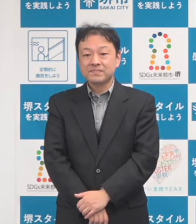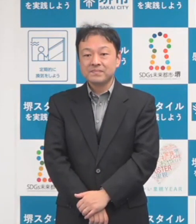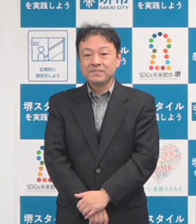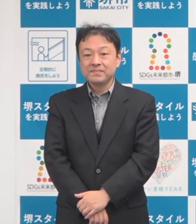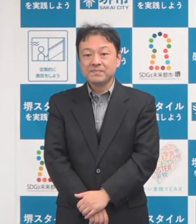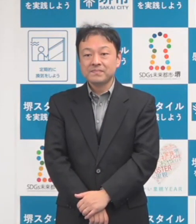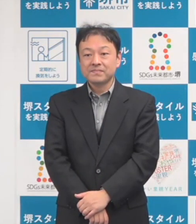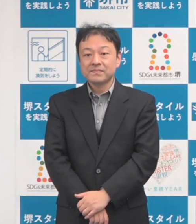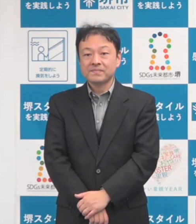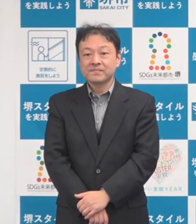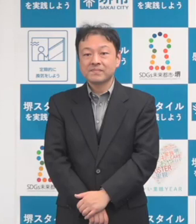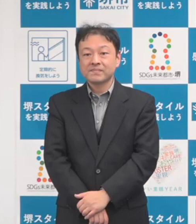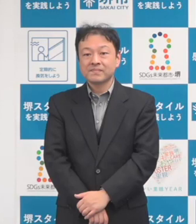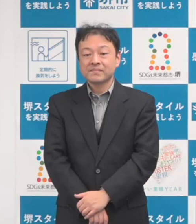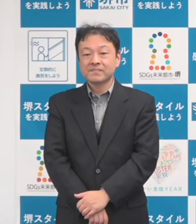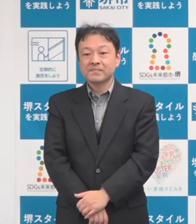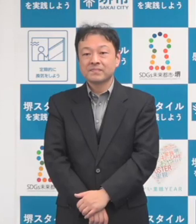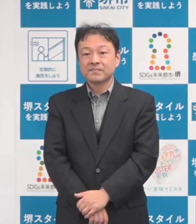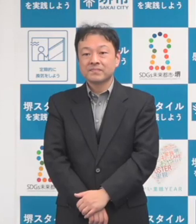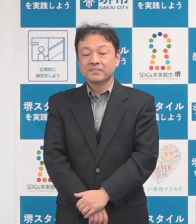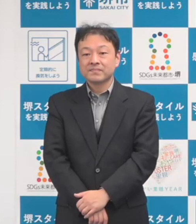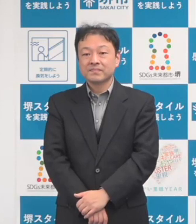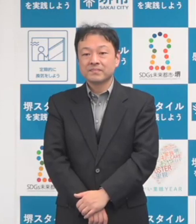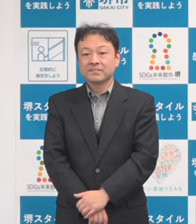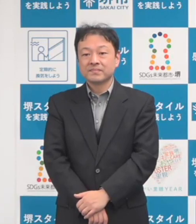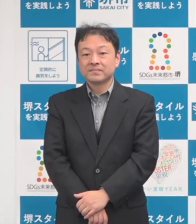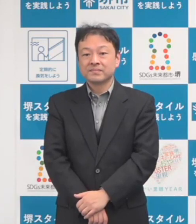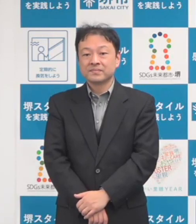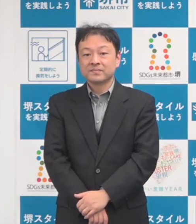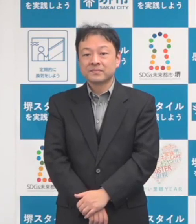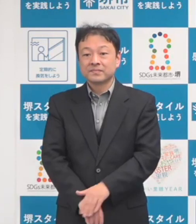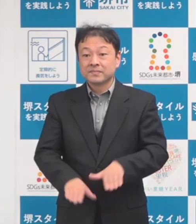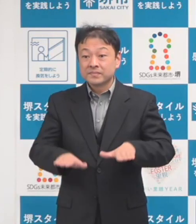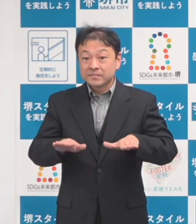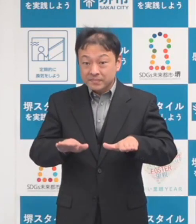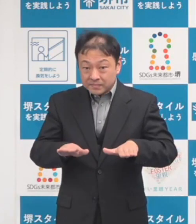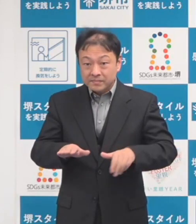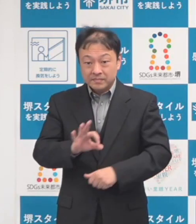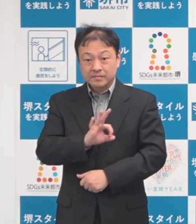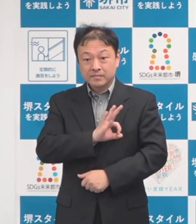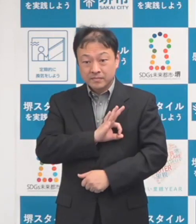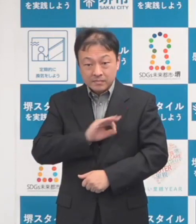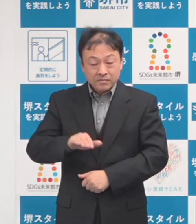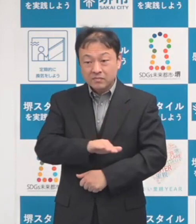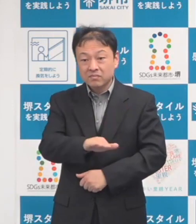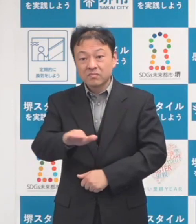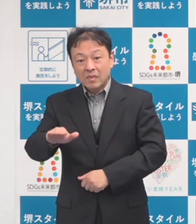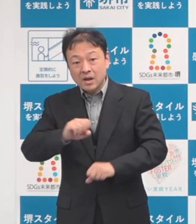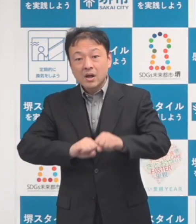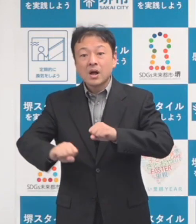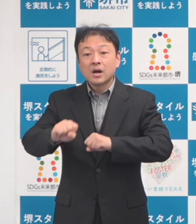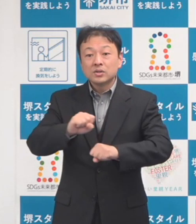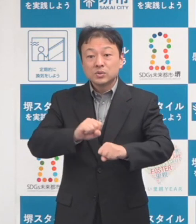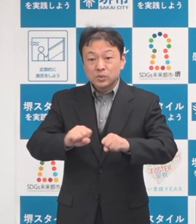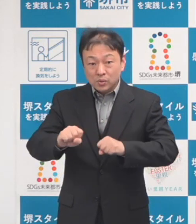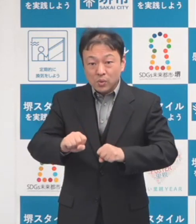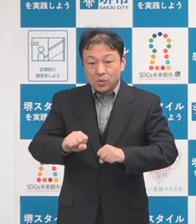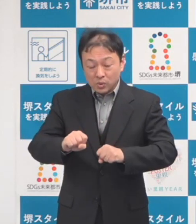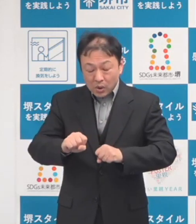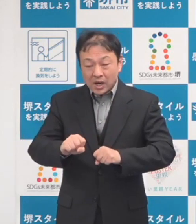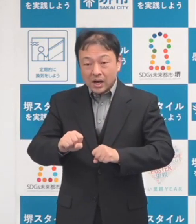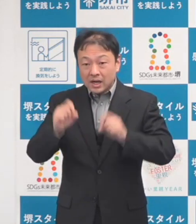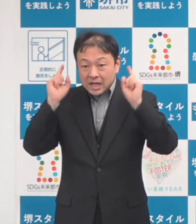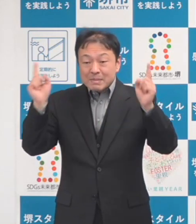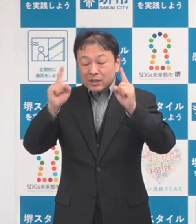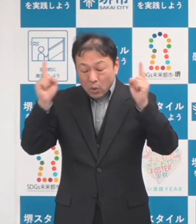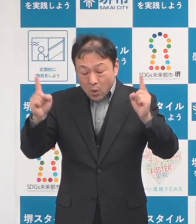はい。そして現在会員の皆様が取り組んでおられる SDGs の取り組みやイベントを